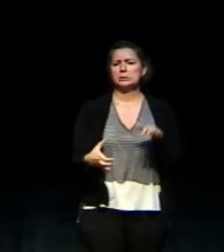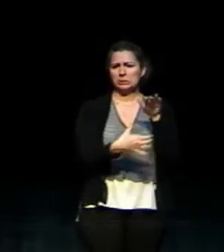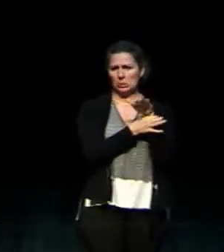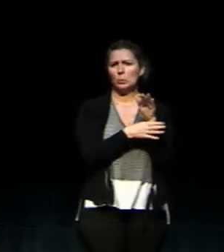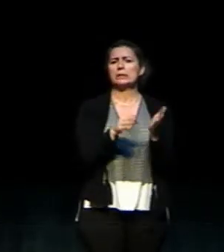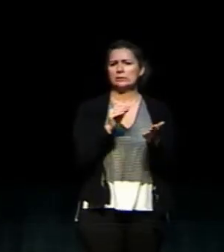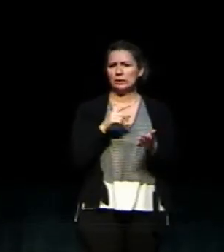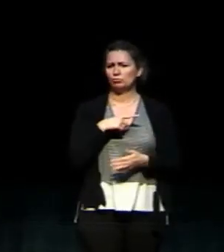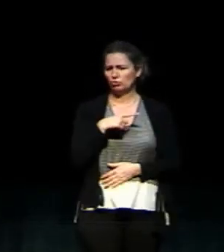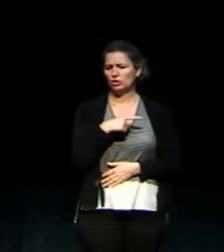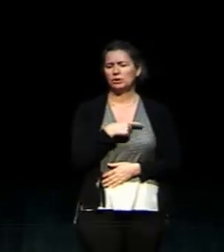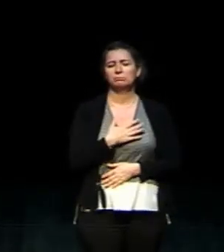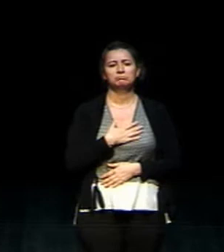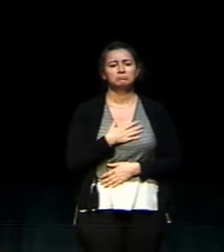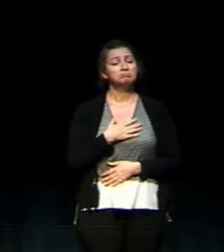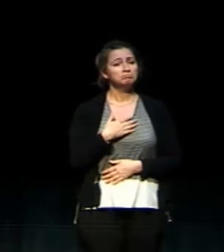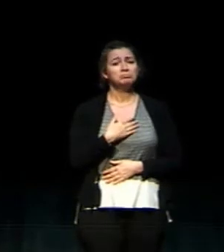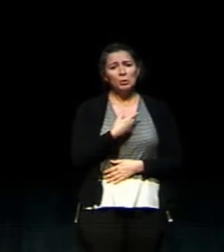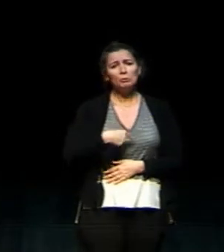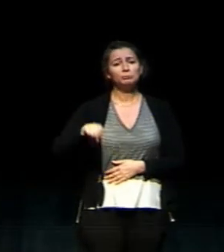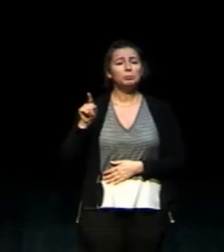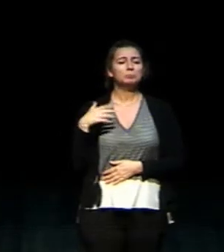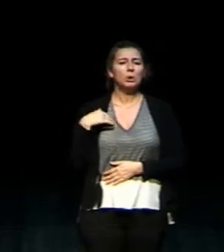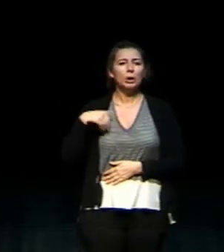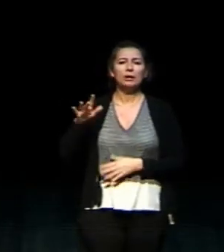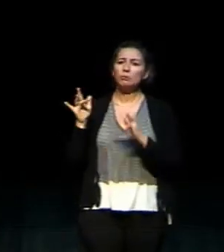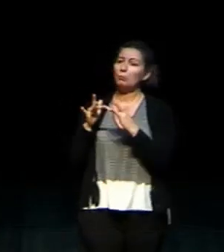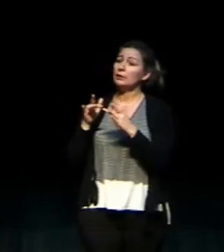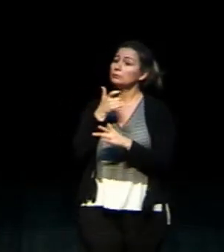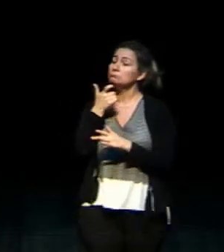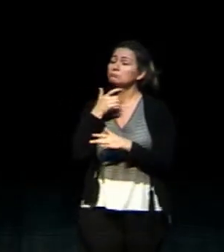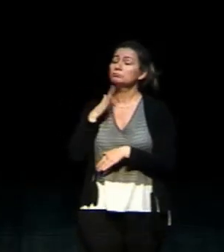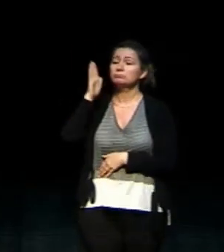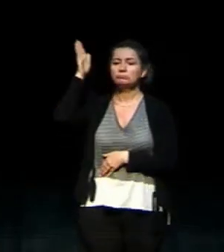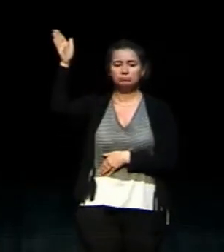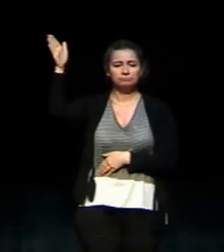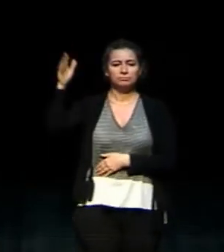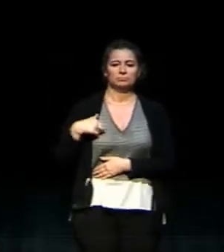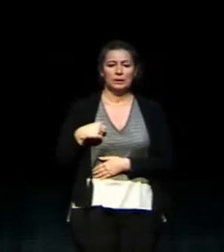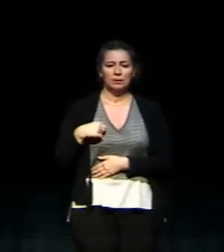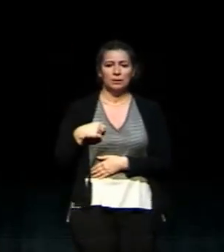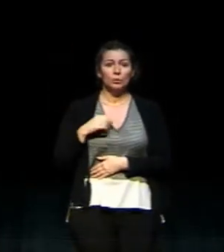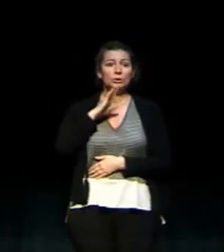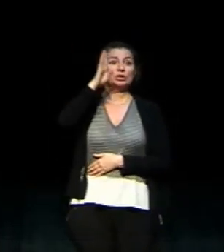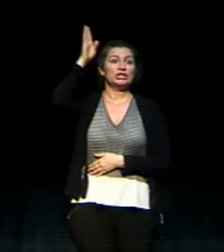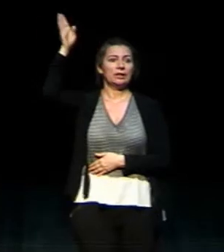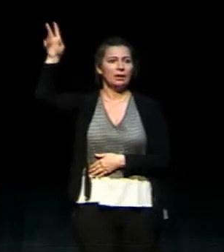o inglês, eu tinha conhecimento da língua inglesa e segurança em falar nessa língua. Então, quando